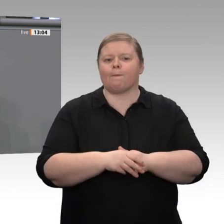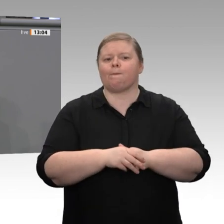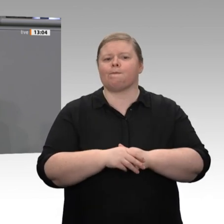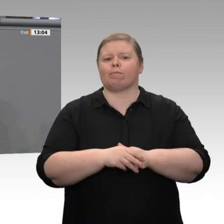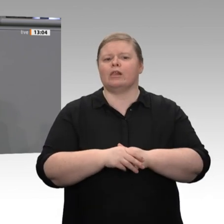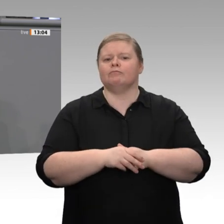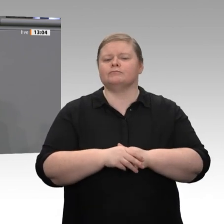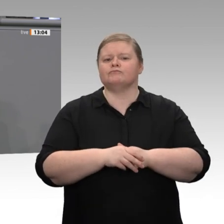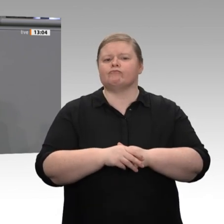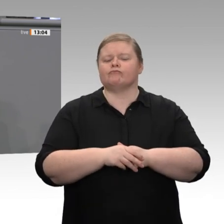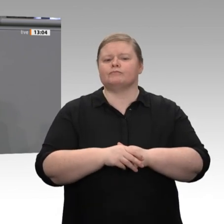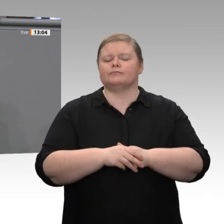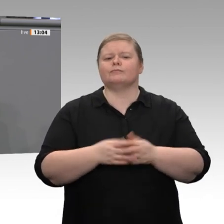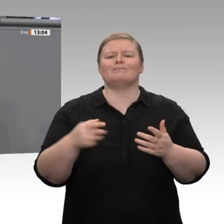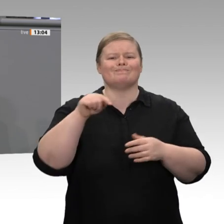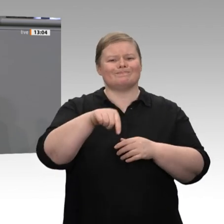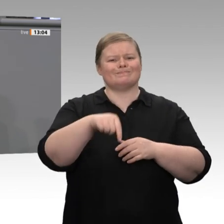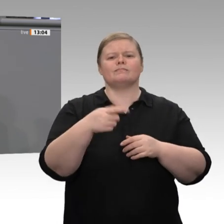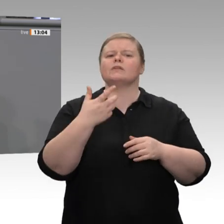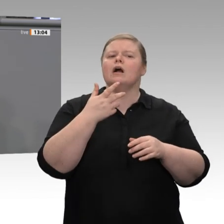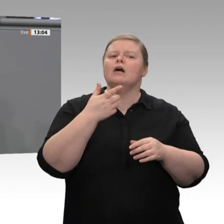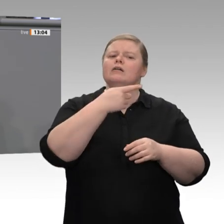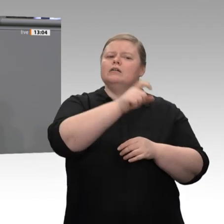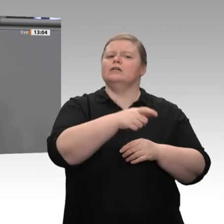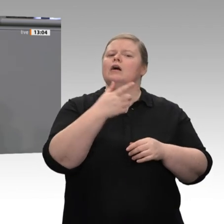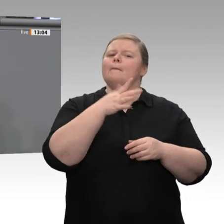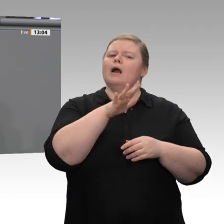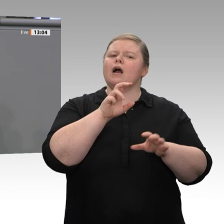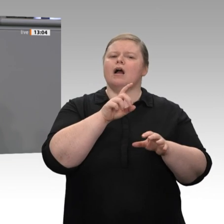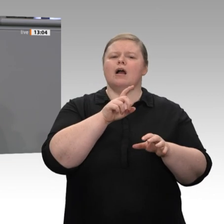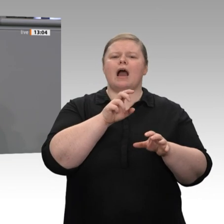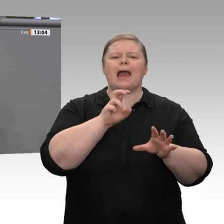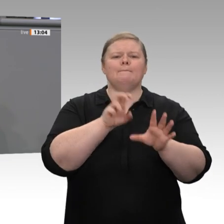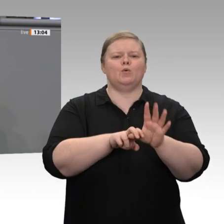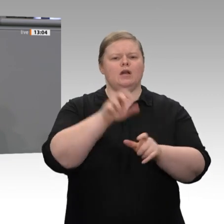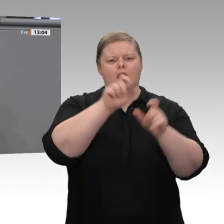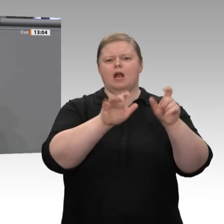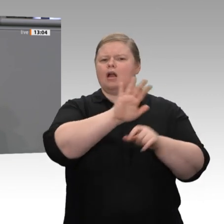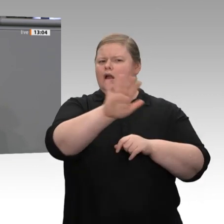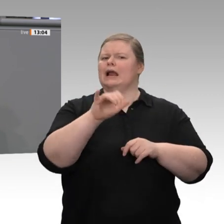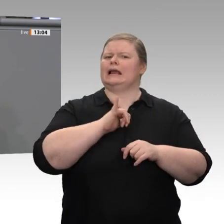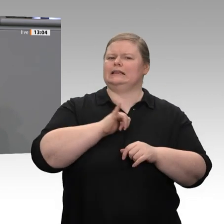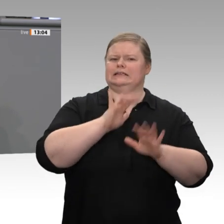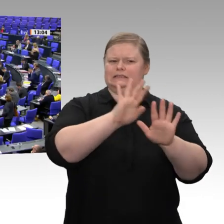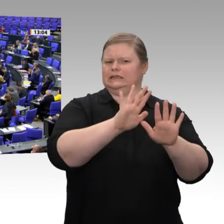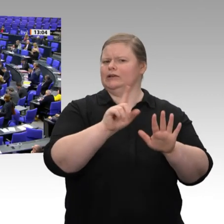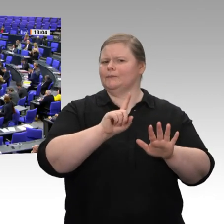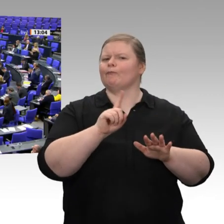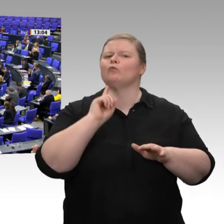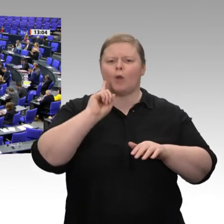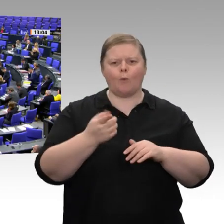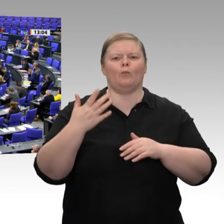im deutschen Interesse. Das ist wirklich der Gipfel an Kaltherzigkeit. Das